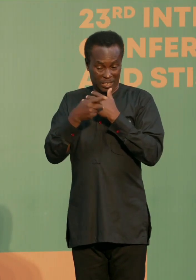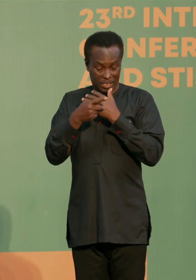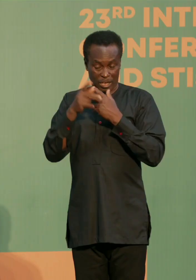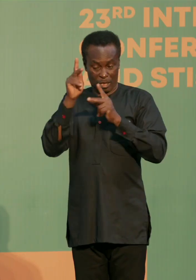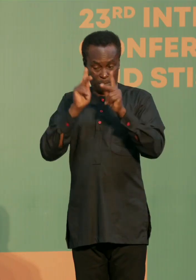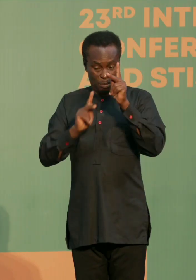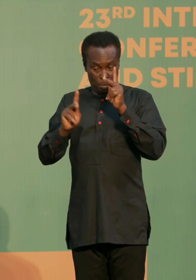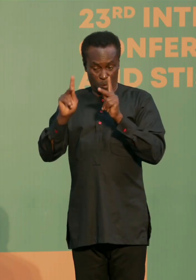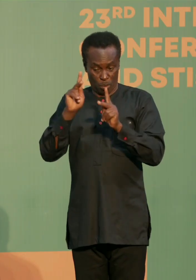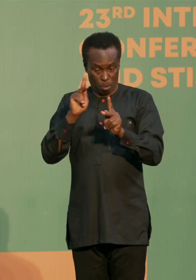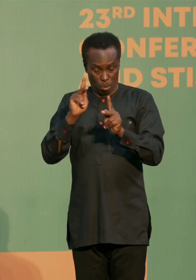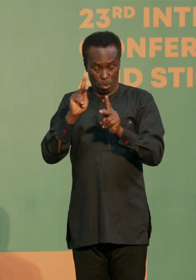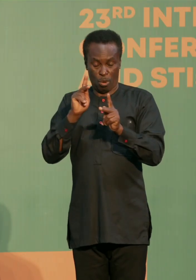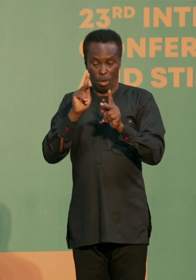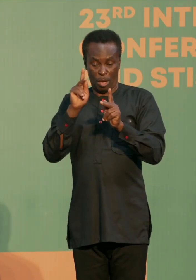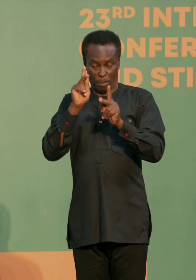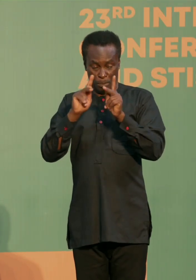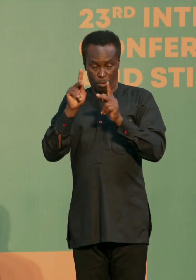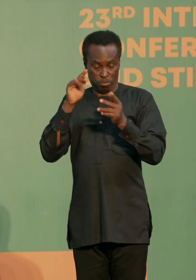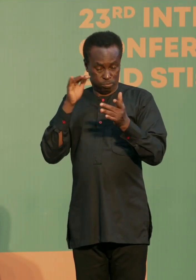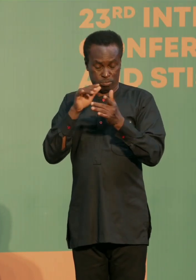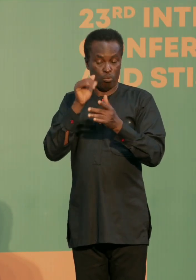en avril 2024.